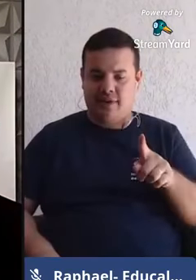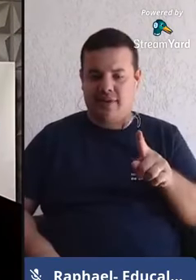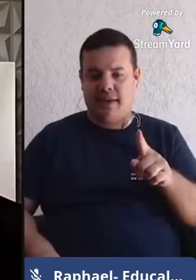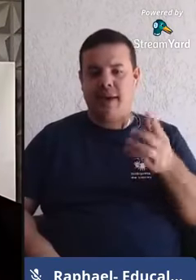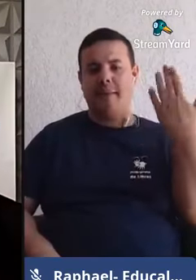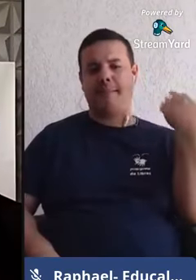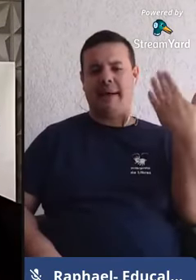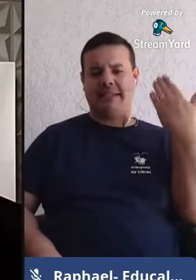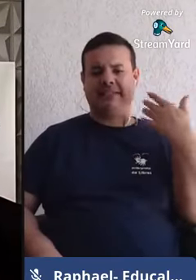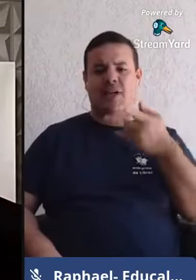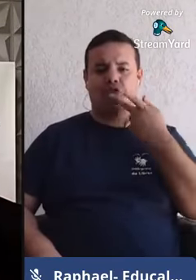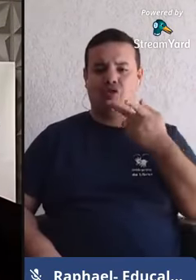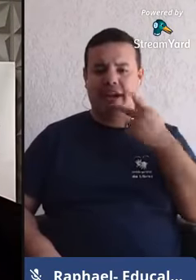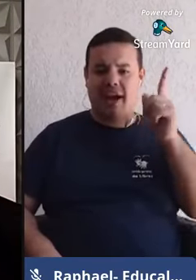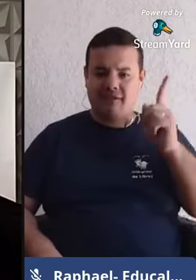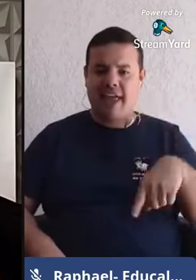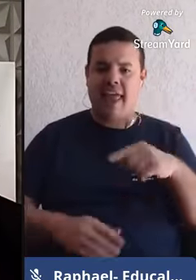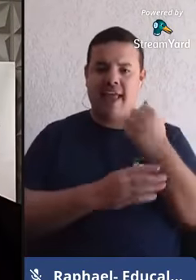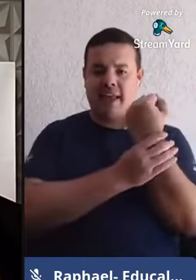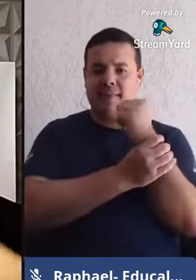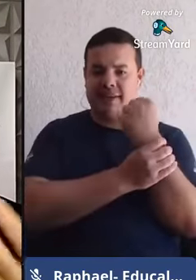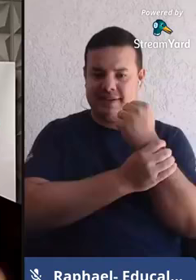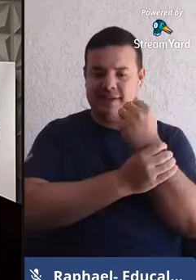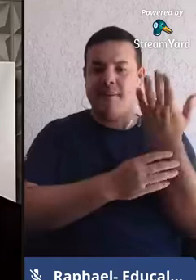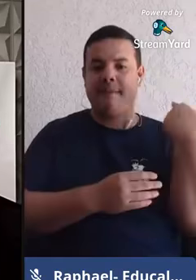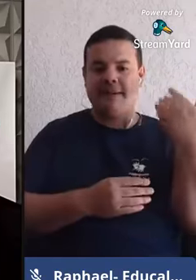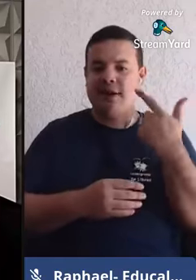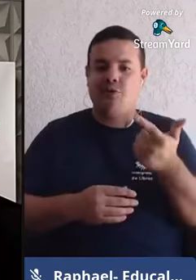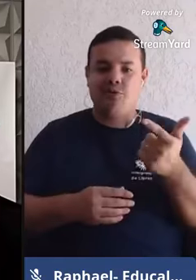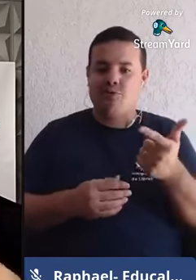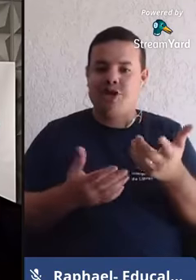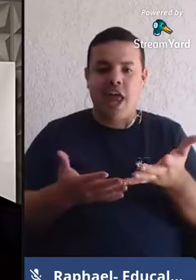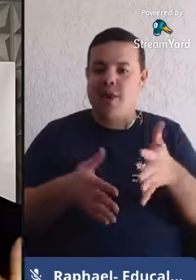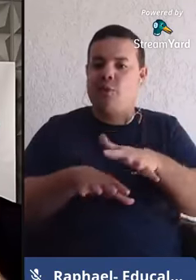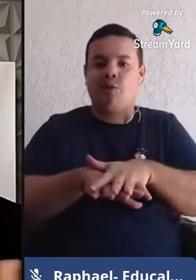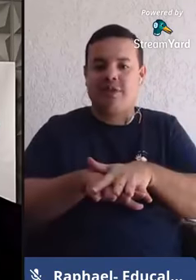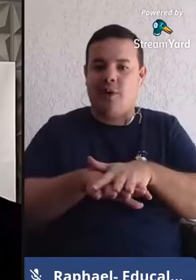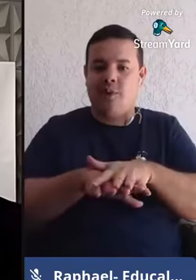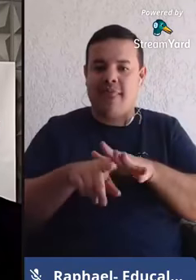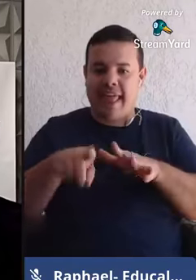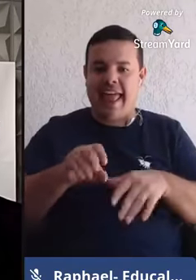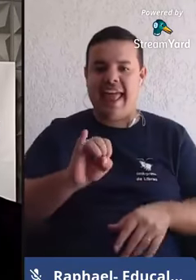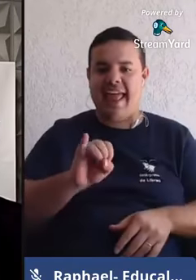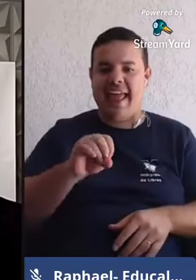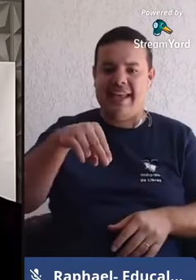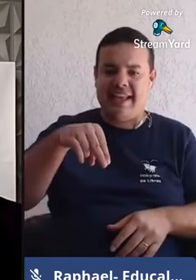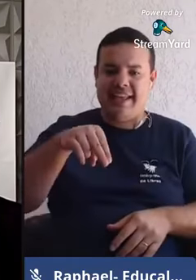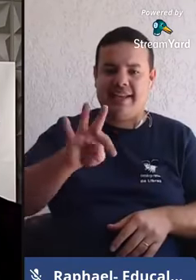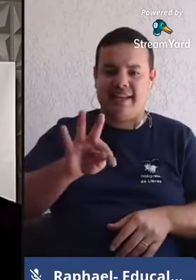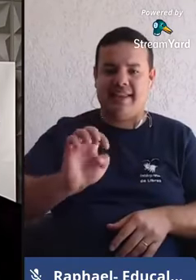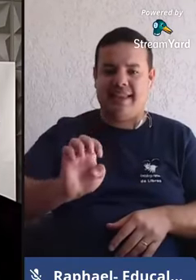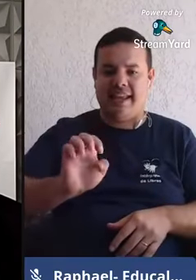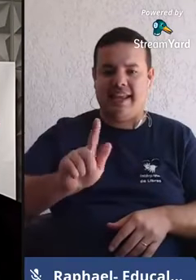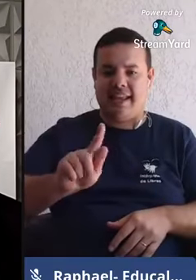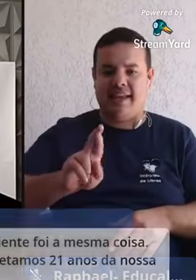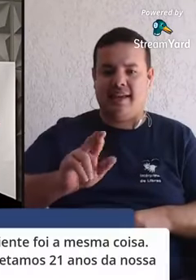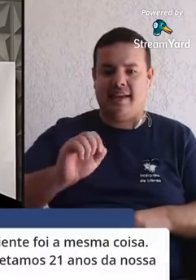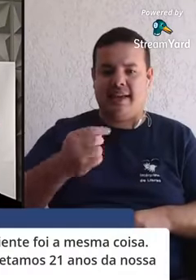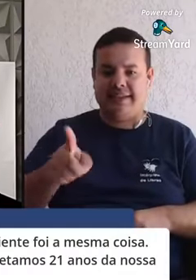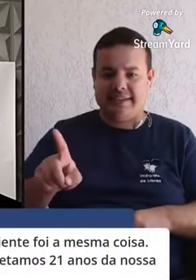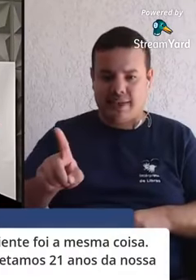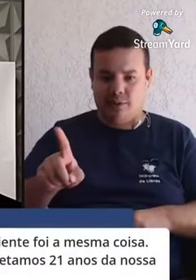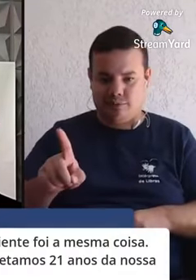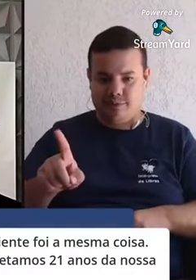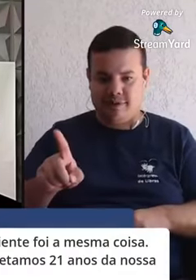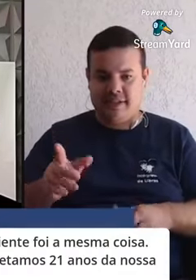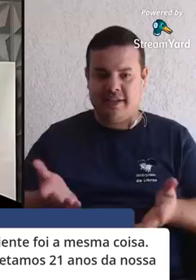em inclusão, era integração, né? Então eram outros termos que se usavam 4 anos atrás. E aí